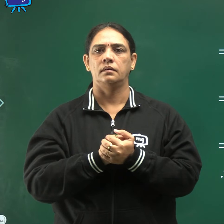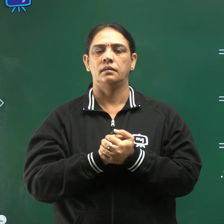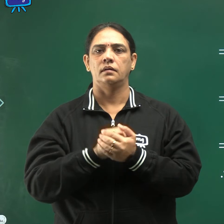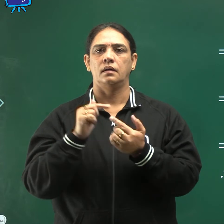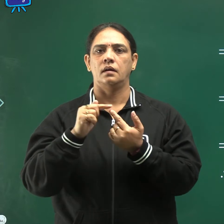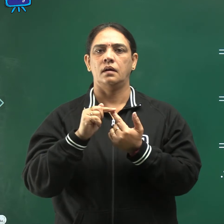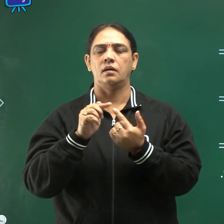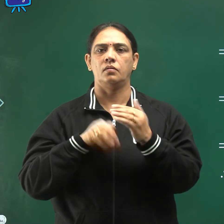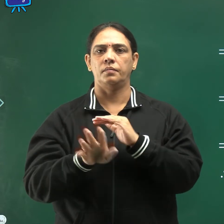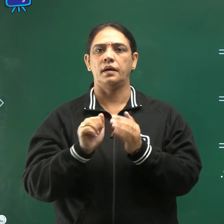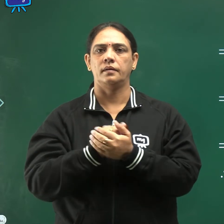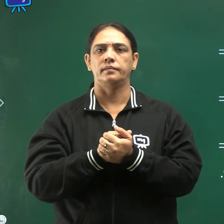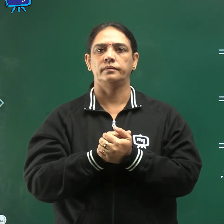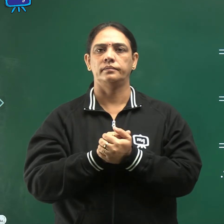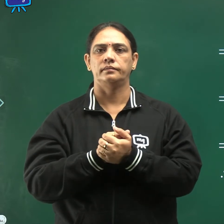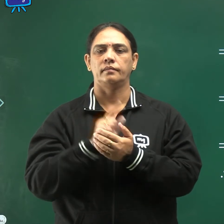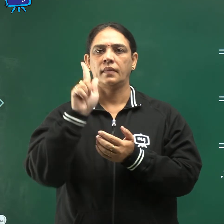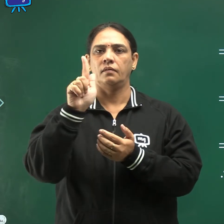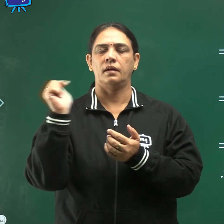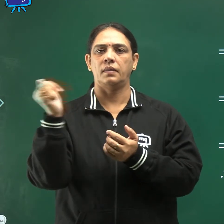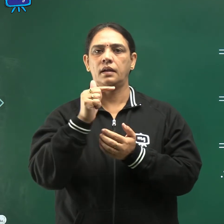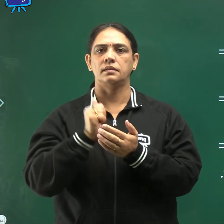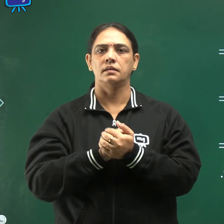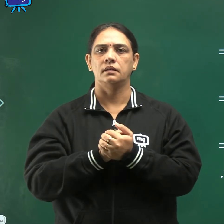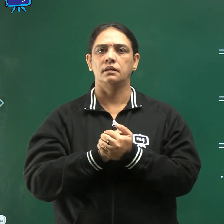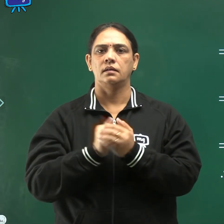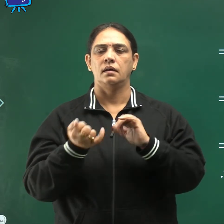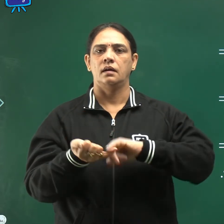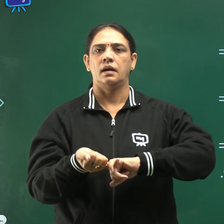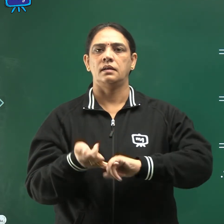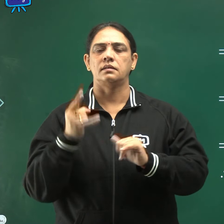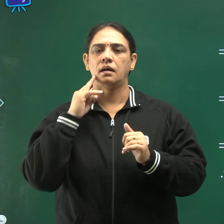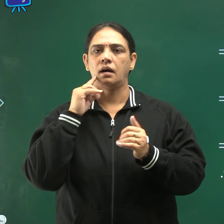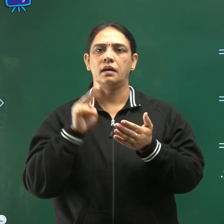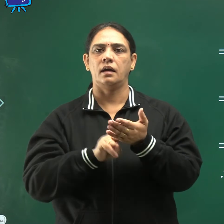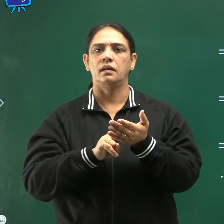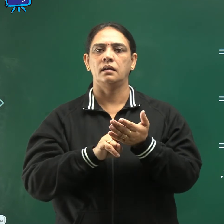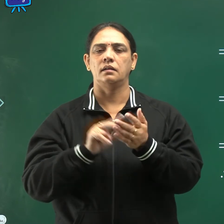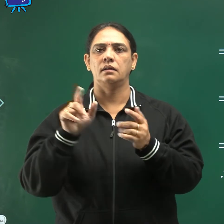अंडर रूट में 1 माइनस साइन थीटा का